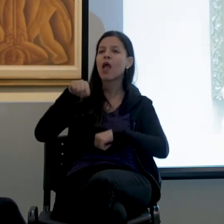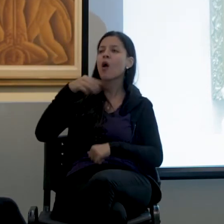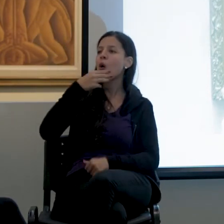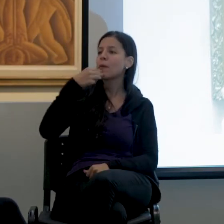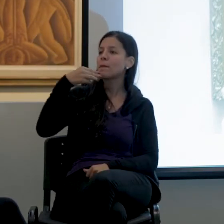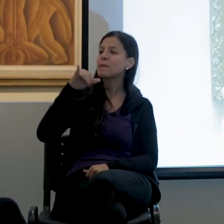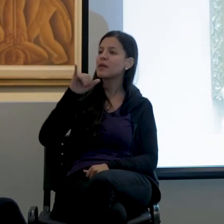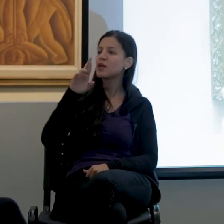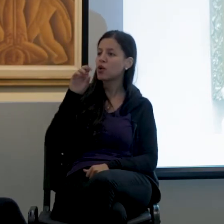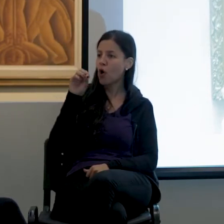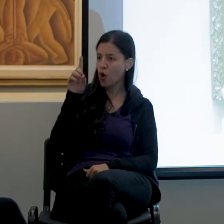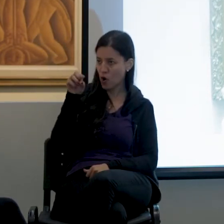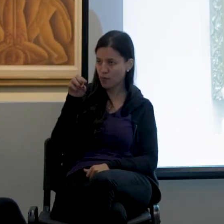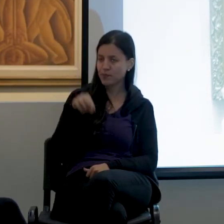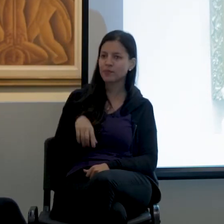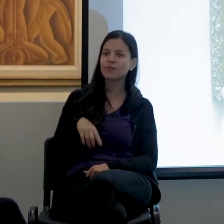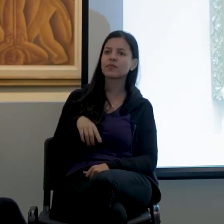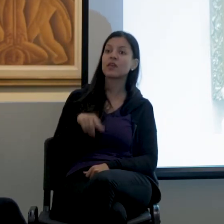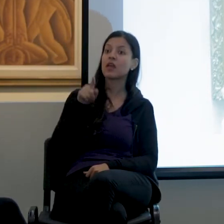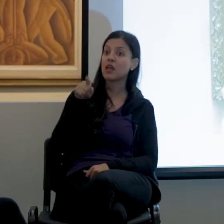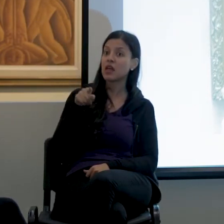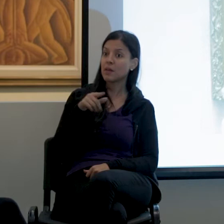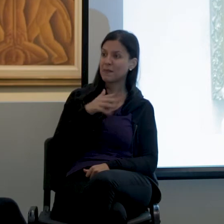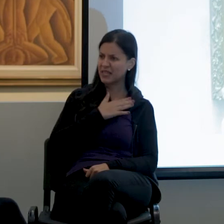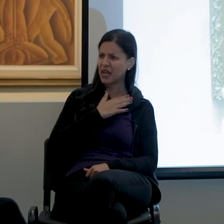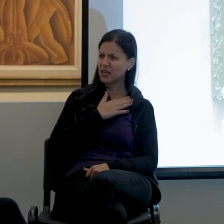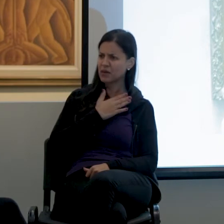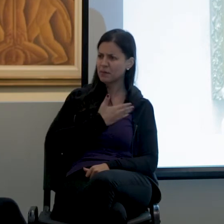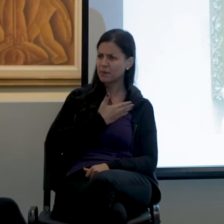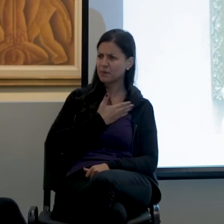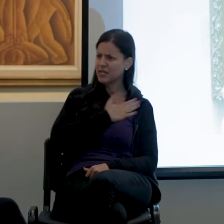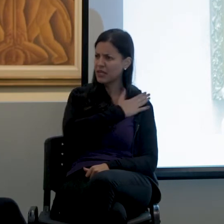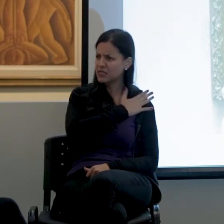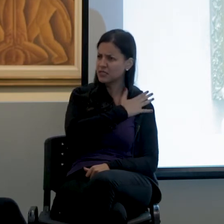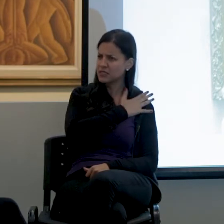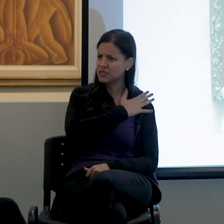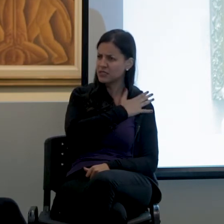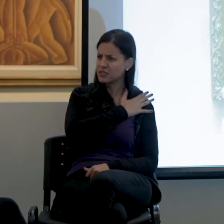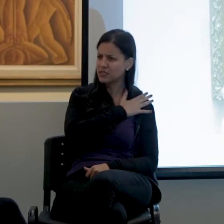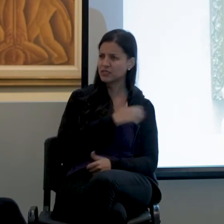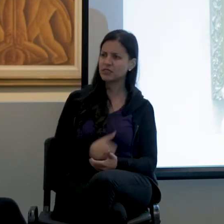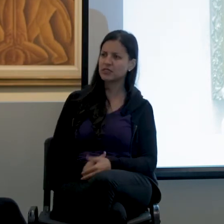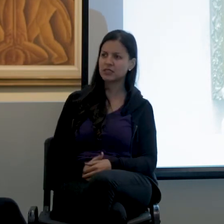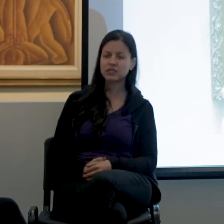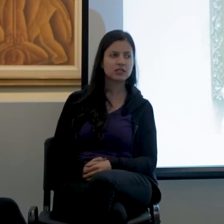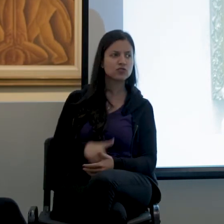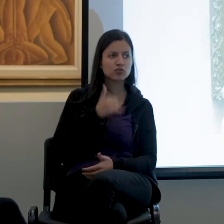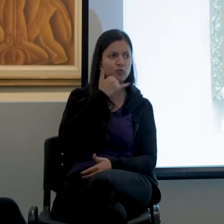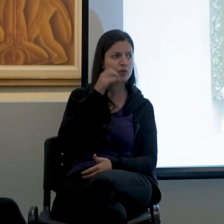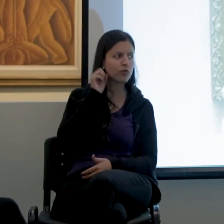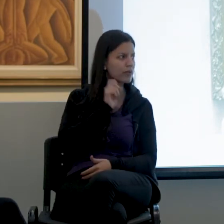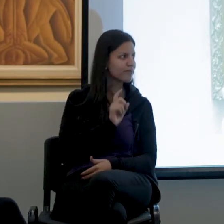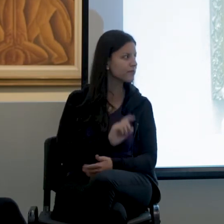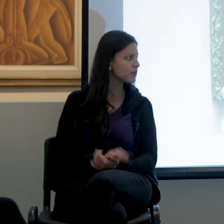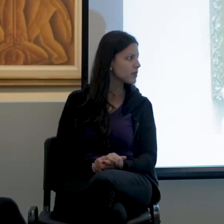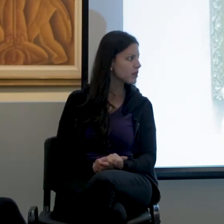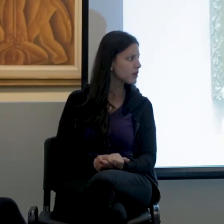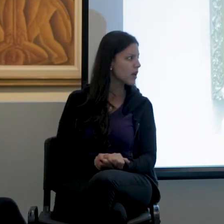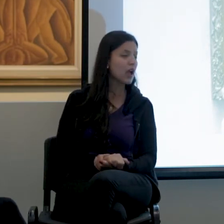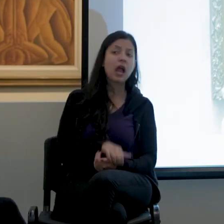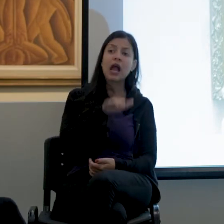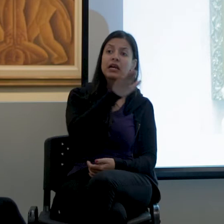Né? Em lidar com isto. até a criança,